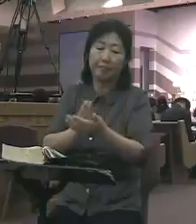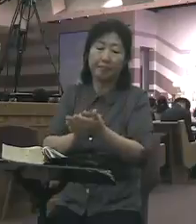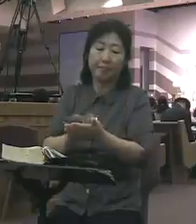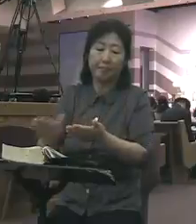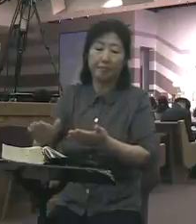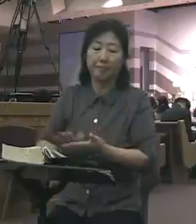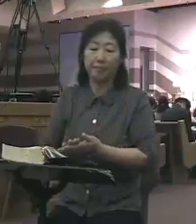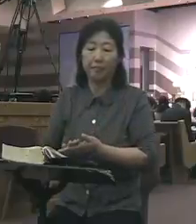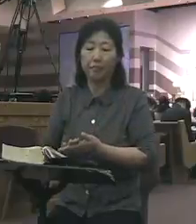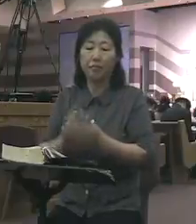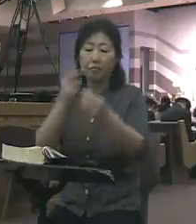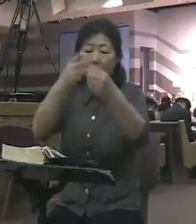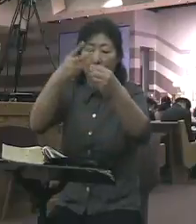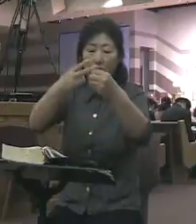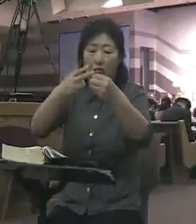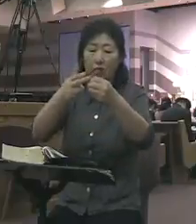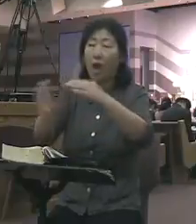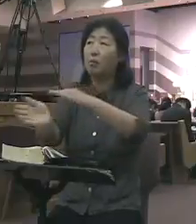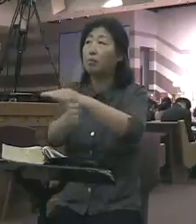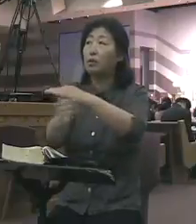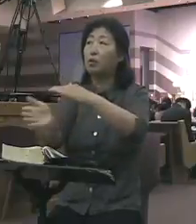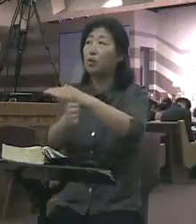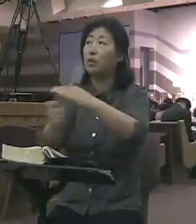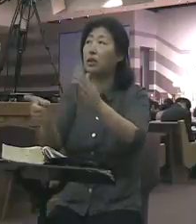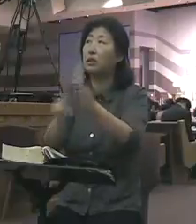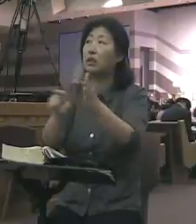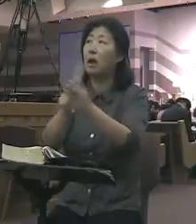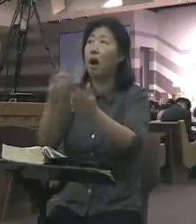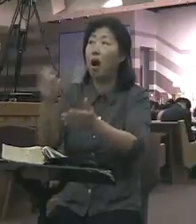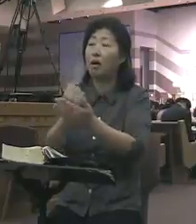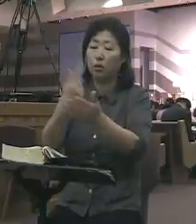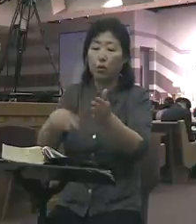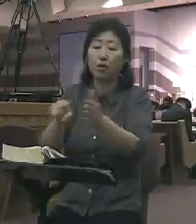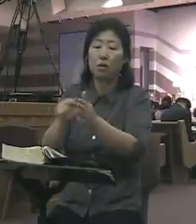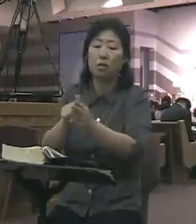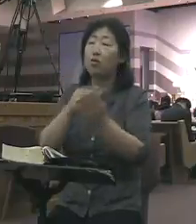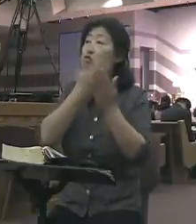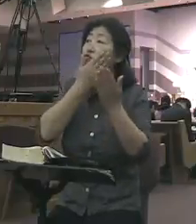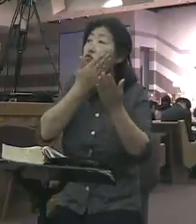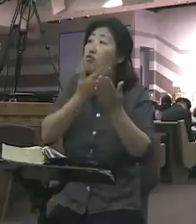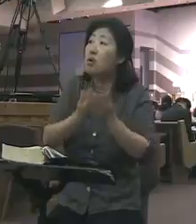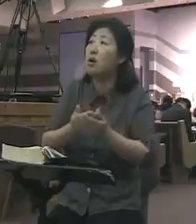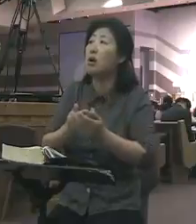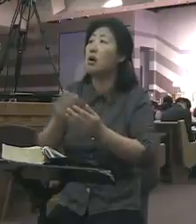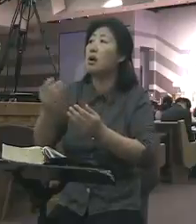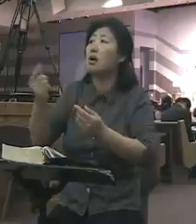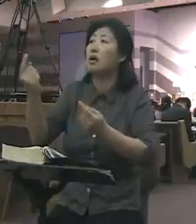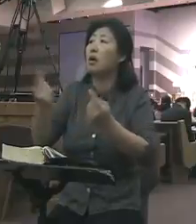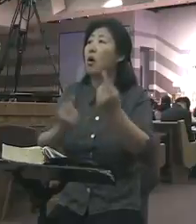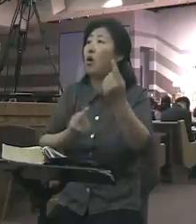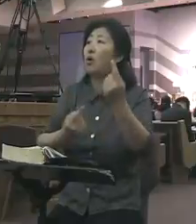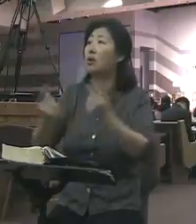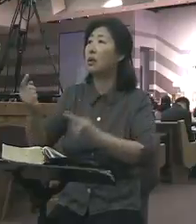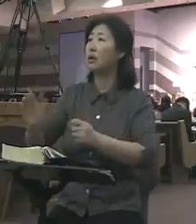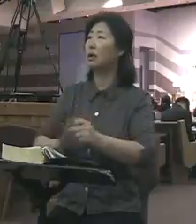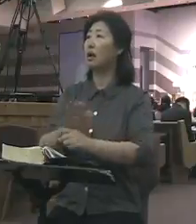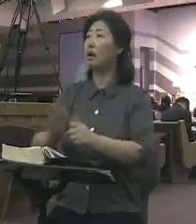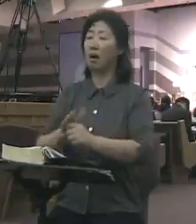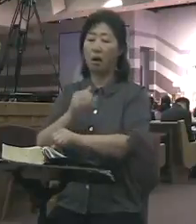번째로 우리가 비우는 신앙을 갖기 위해서 중요한 것은 이거예요. 형제 사랑으로 우리가 움직일 때 첫째로는